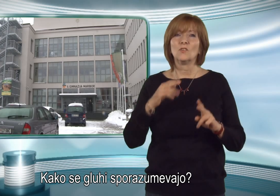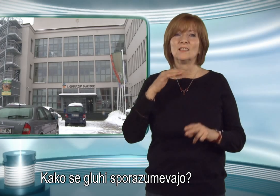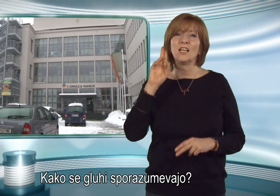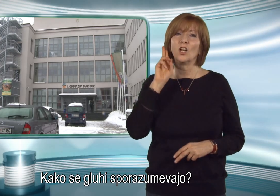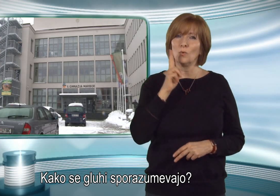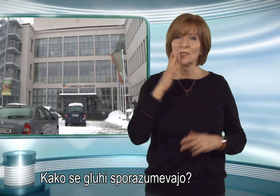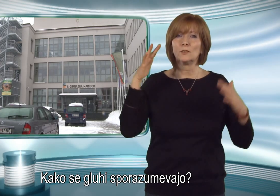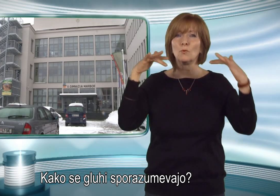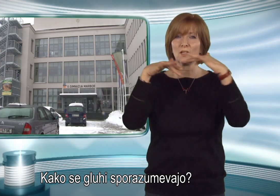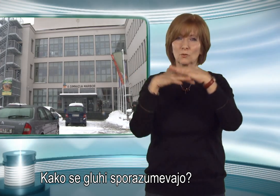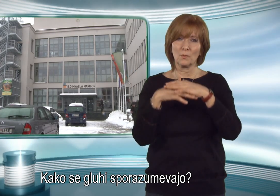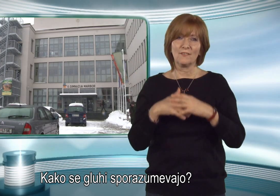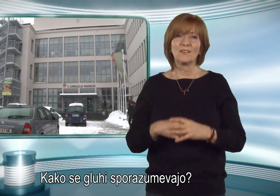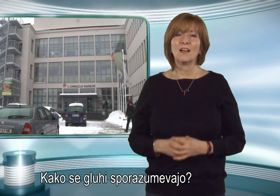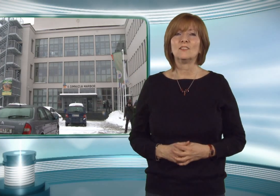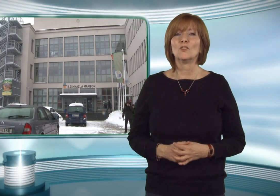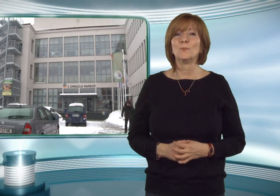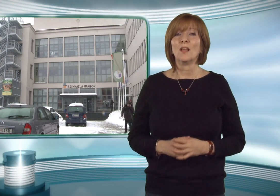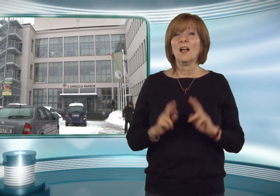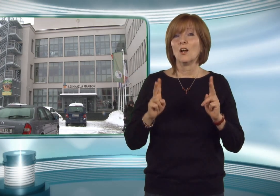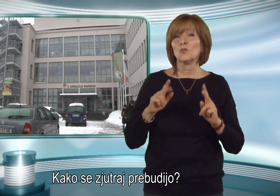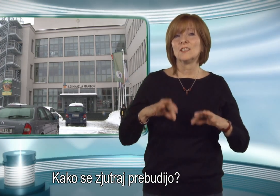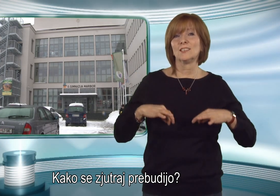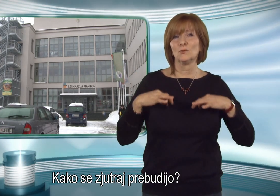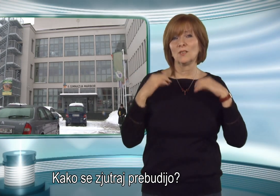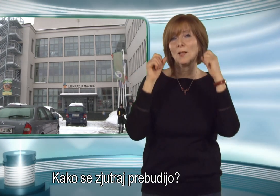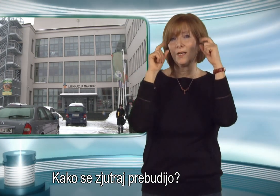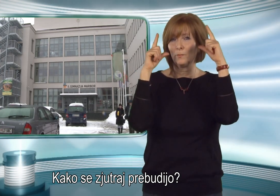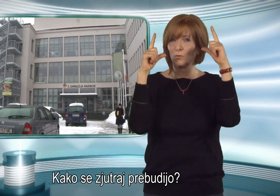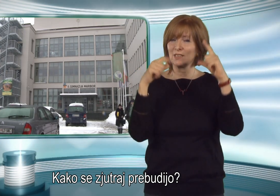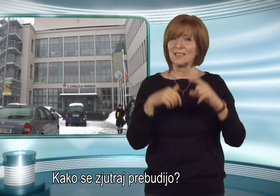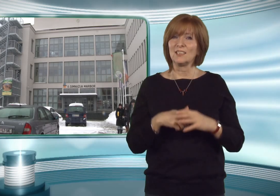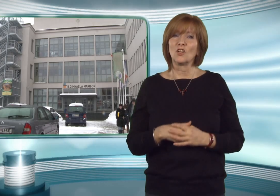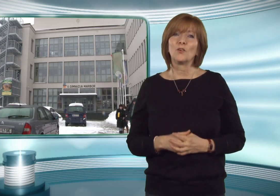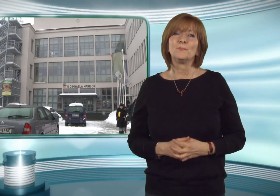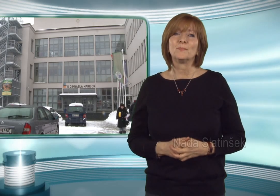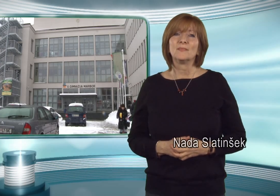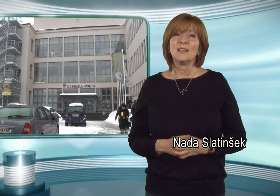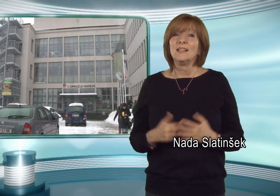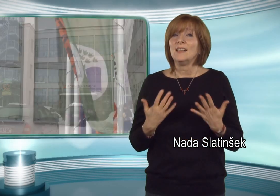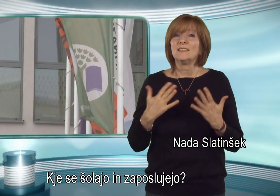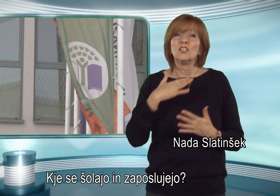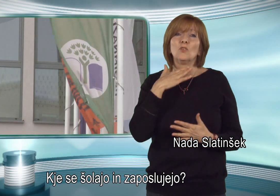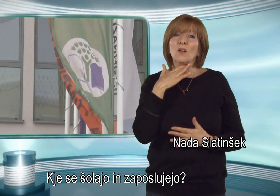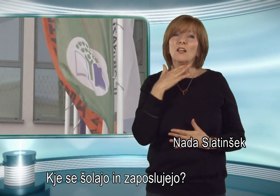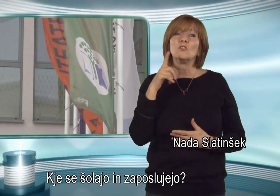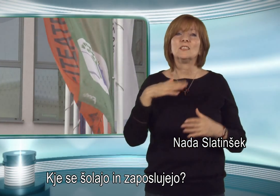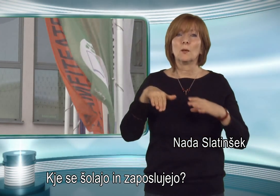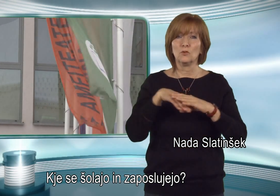Kako se gluhi sporazumevajo? Kako se zjutraj prebudijo? Kje se šolajo in